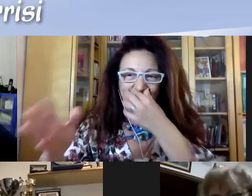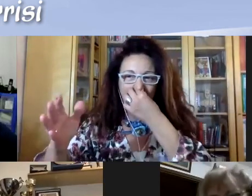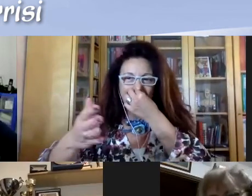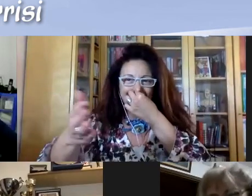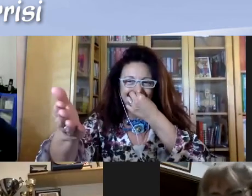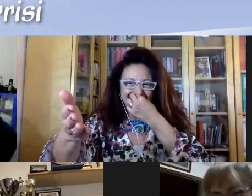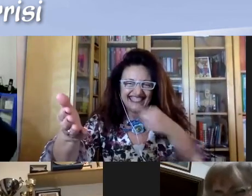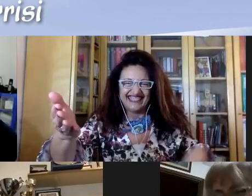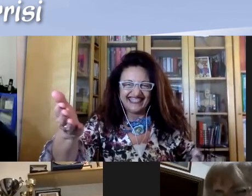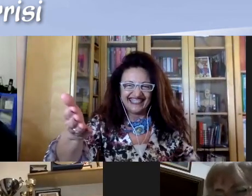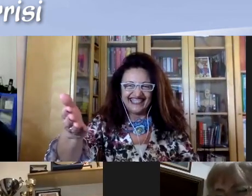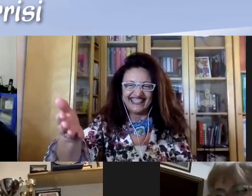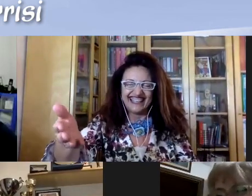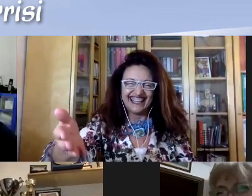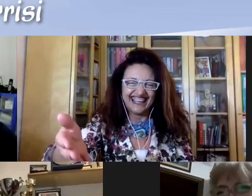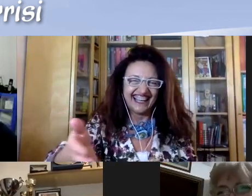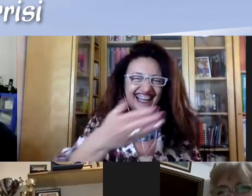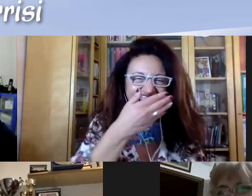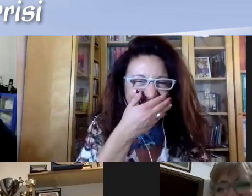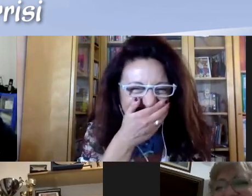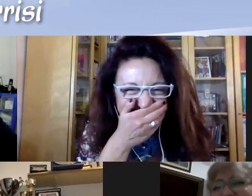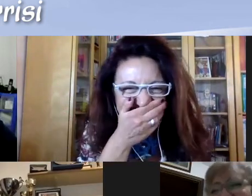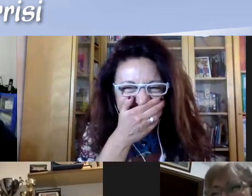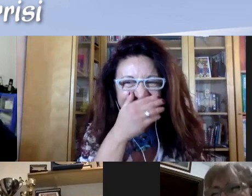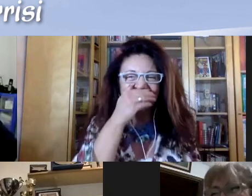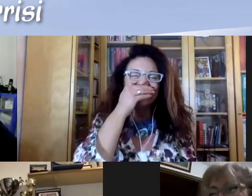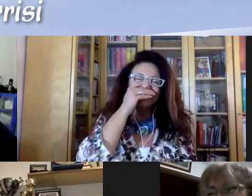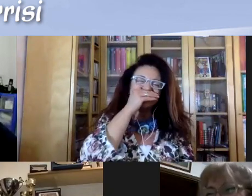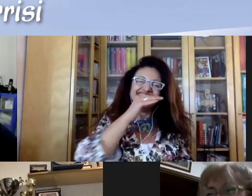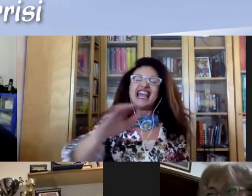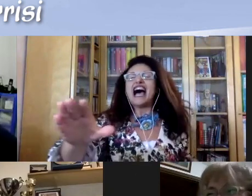Scusate. Stato un lancio di cappello che è passato qua.